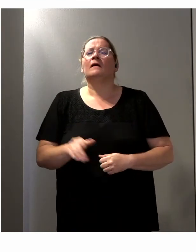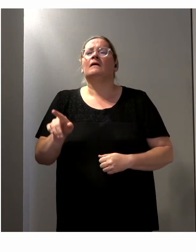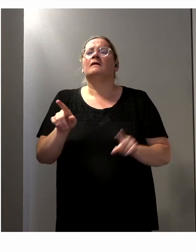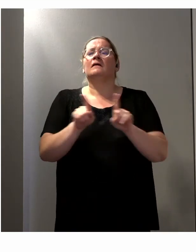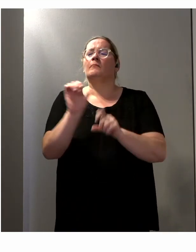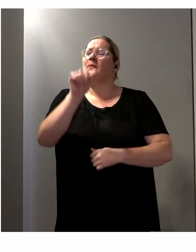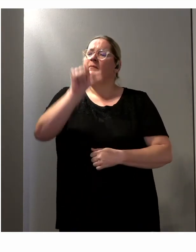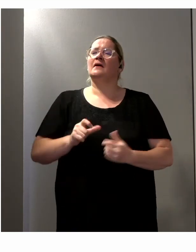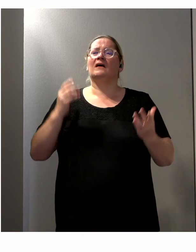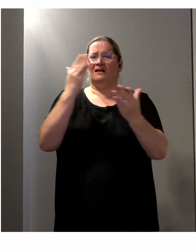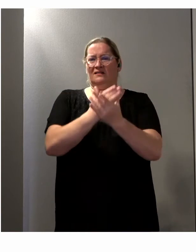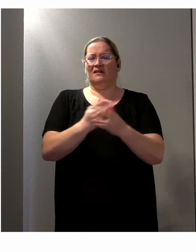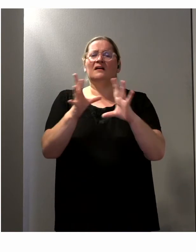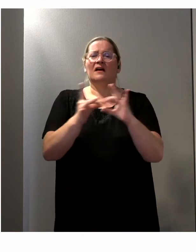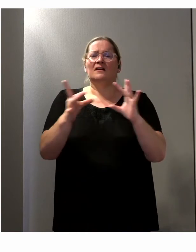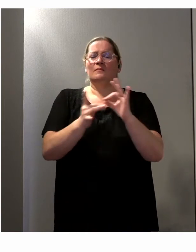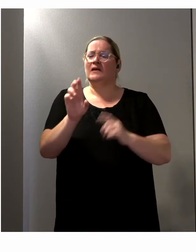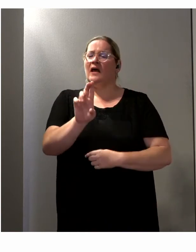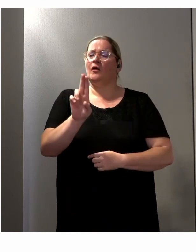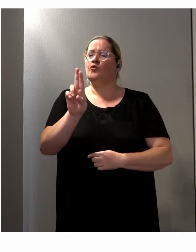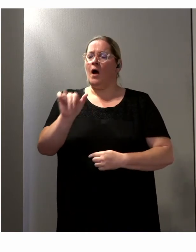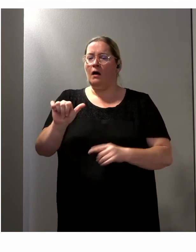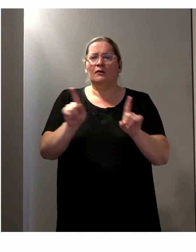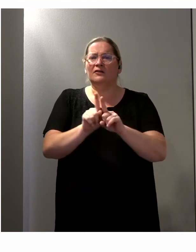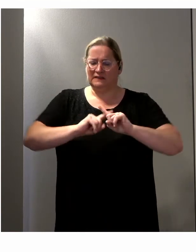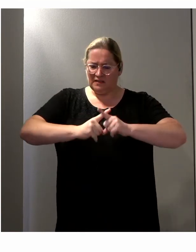la concertation du RUA et nous avions